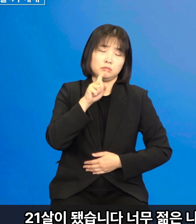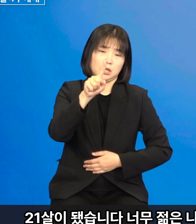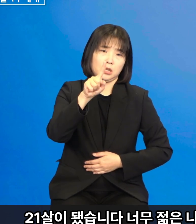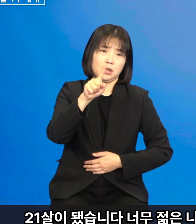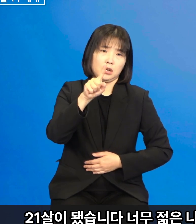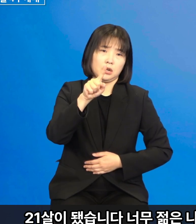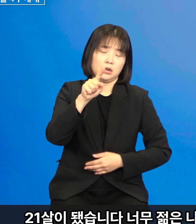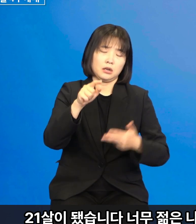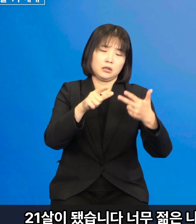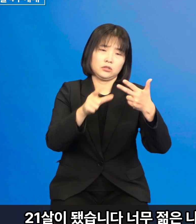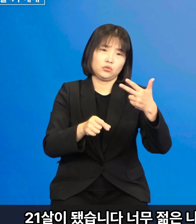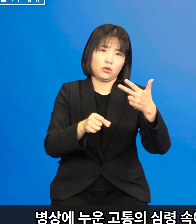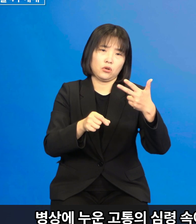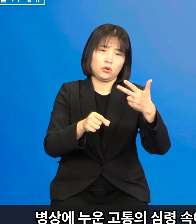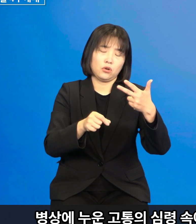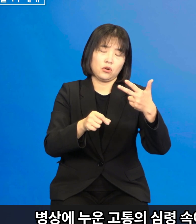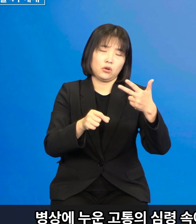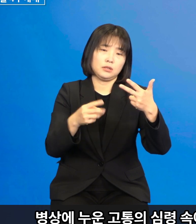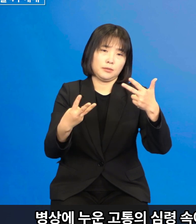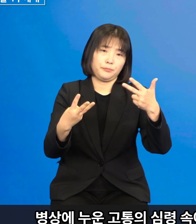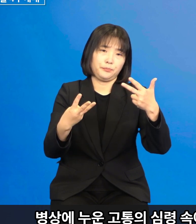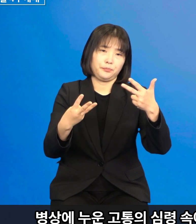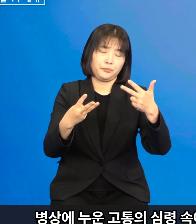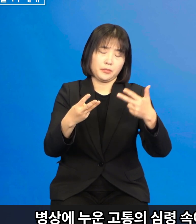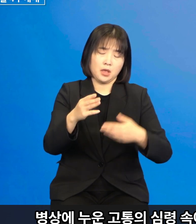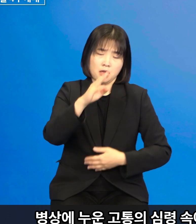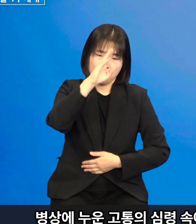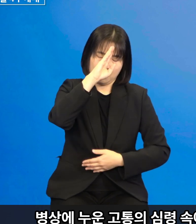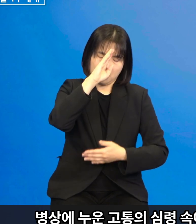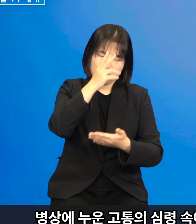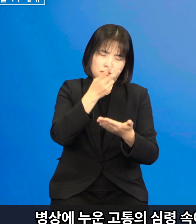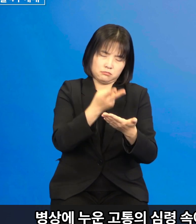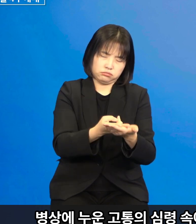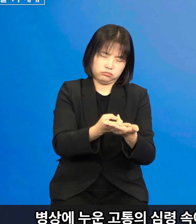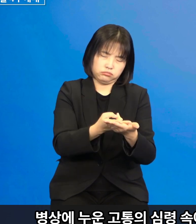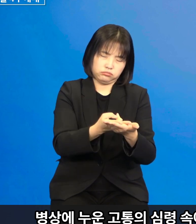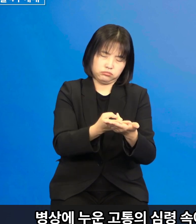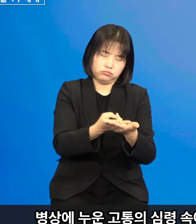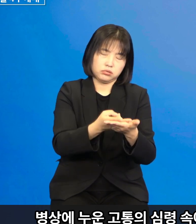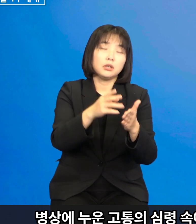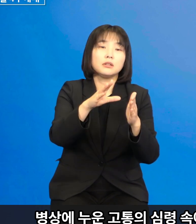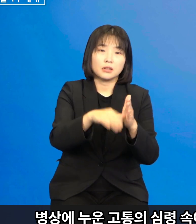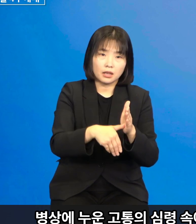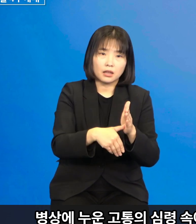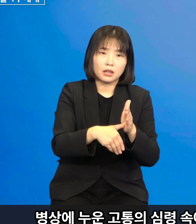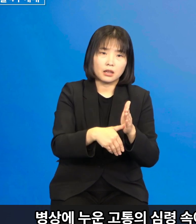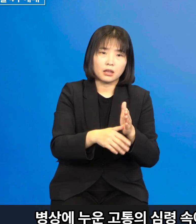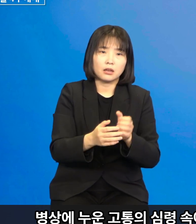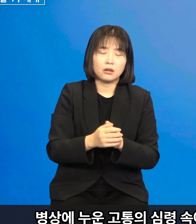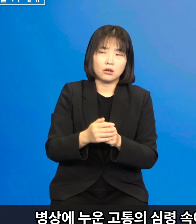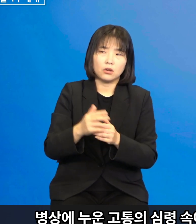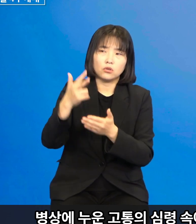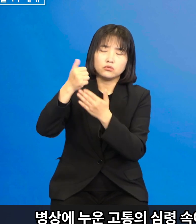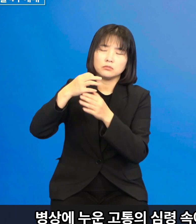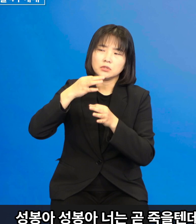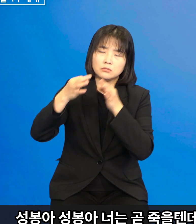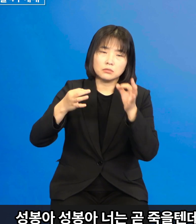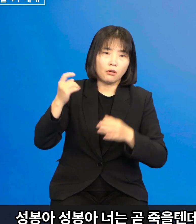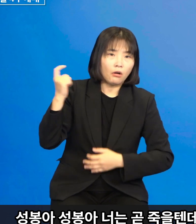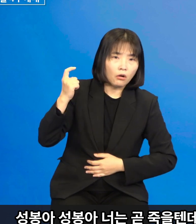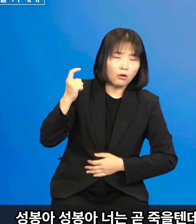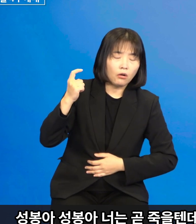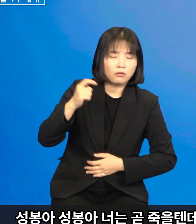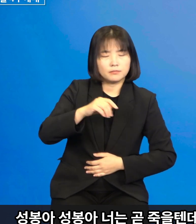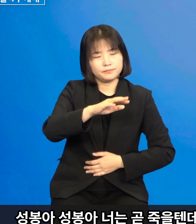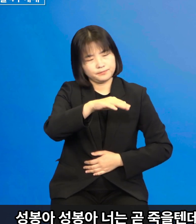7월 3일입니다. 병상에 누운 고통의 심령 속에 있을 때에 주의 음성이 들려와요.